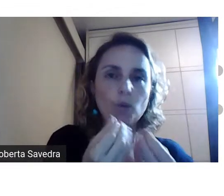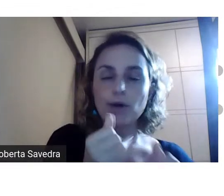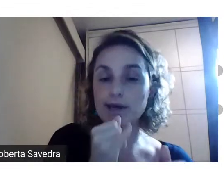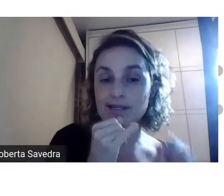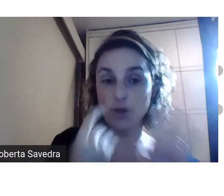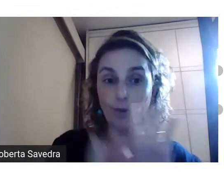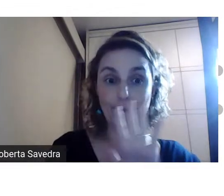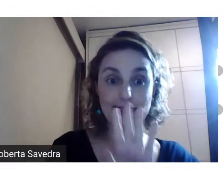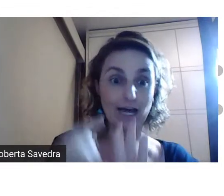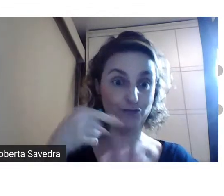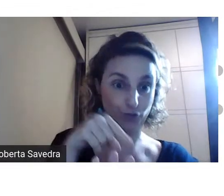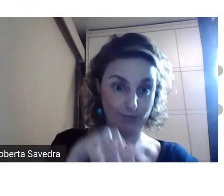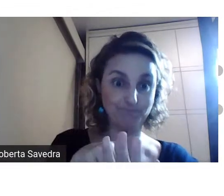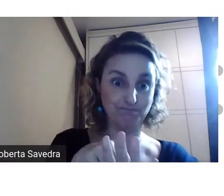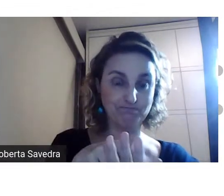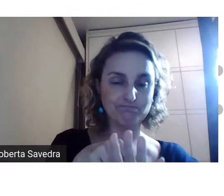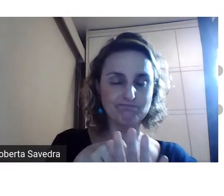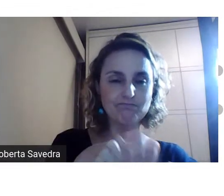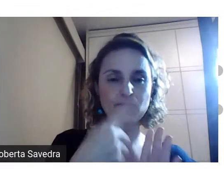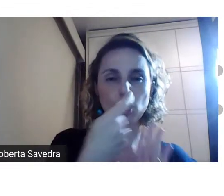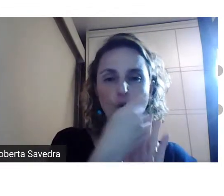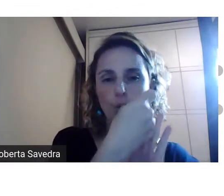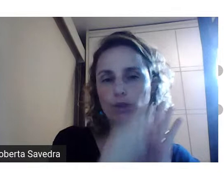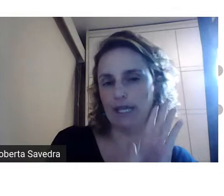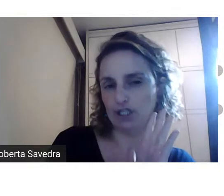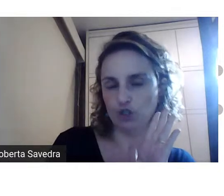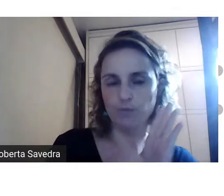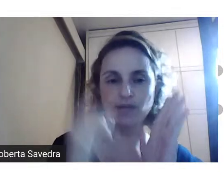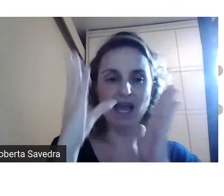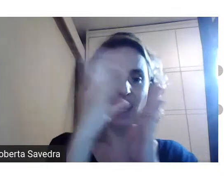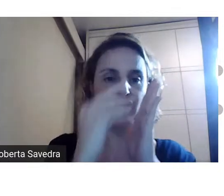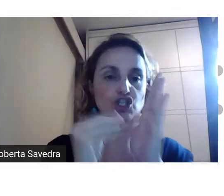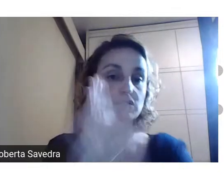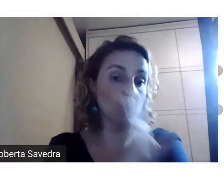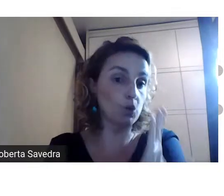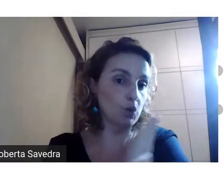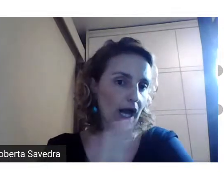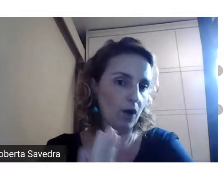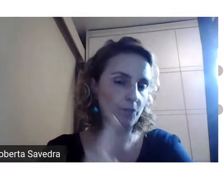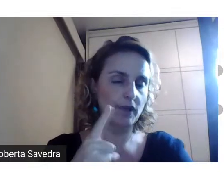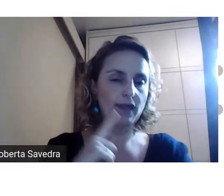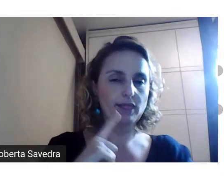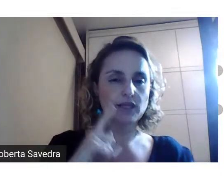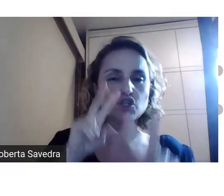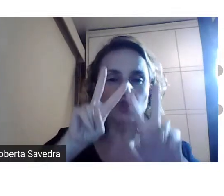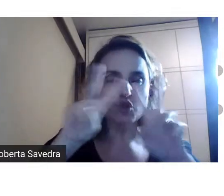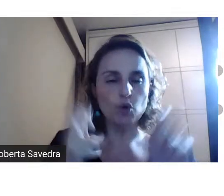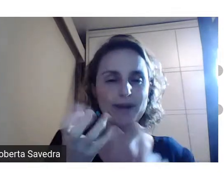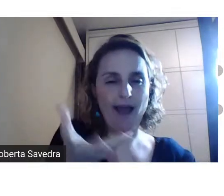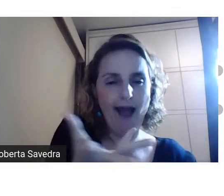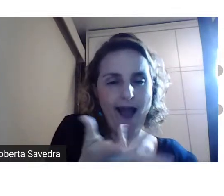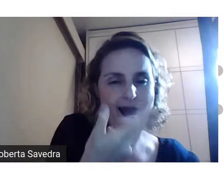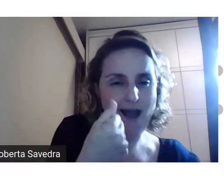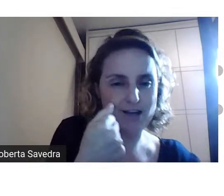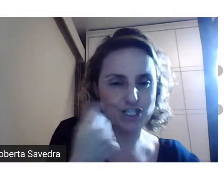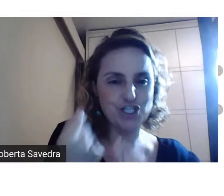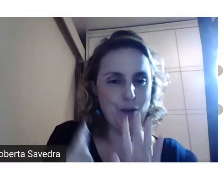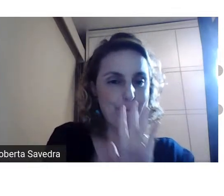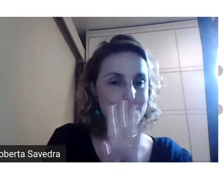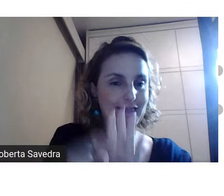exemplo quando um conceito não tinha sinal adaptar vamos usávamos empréstimo linguístico usavam a